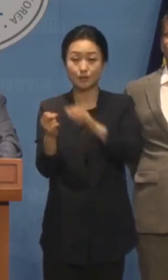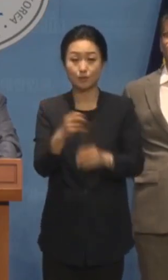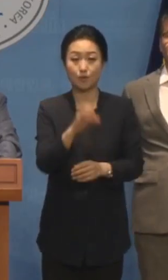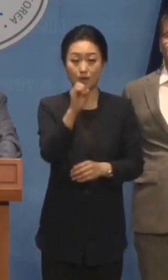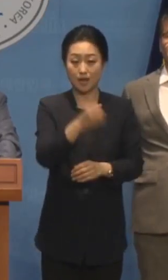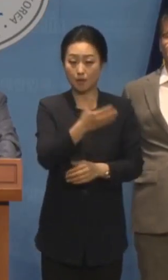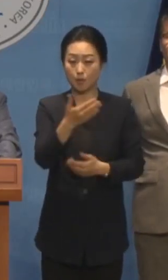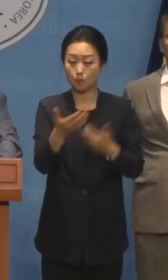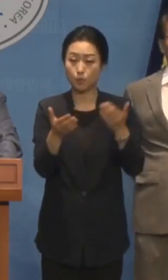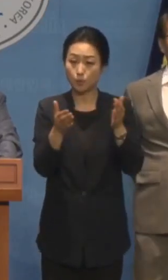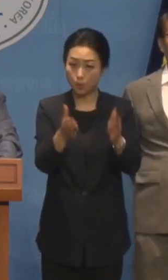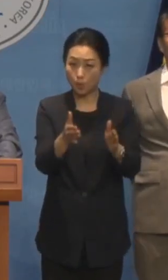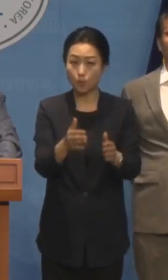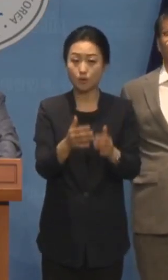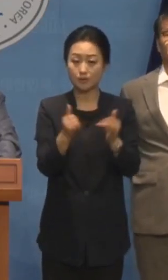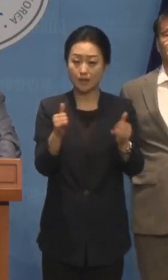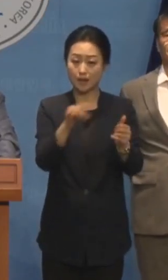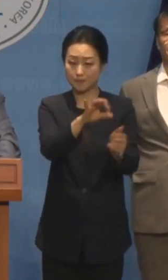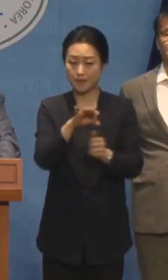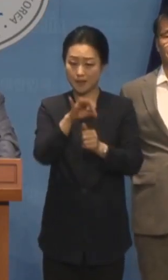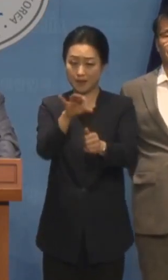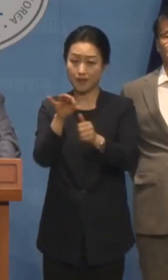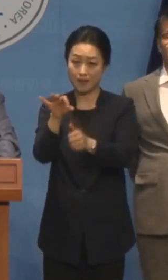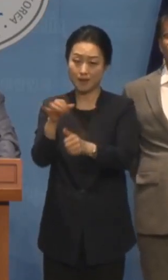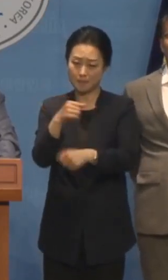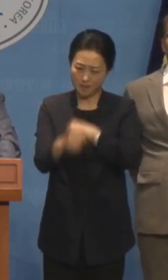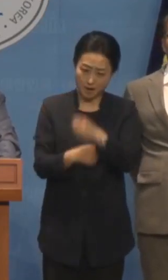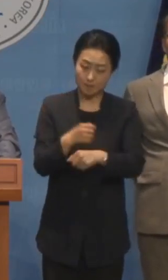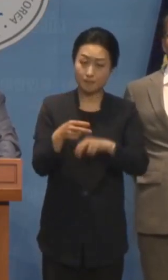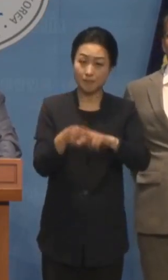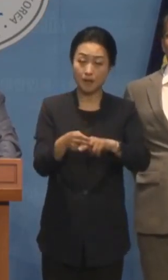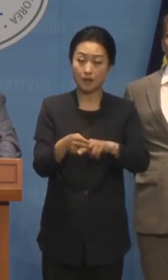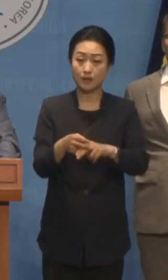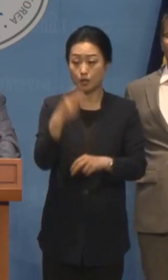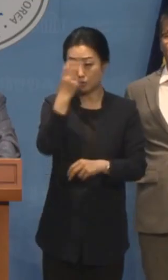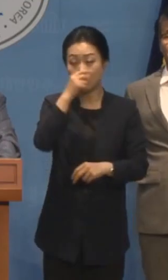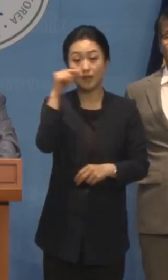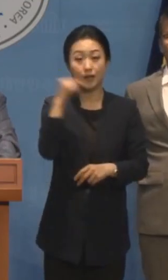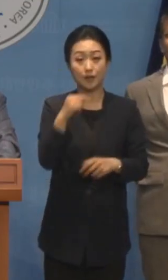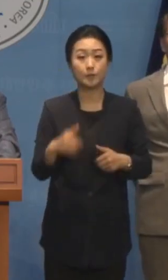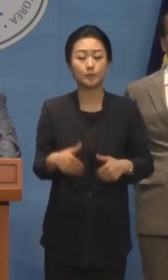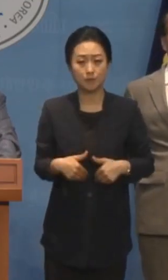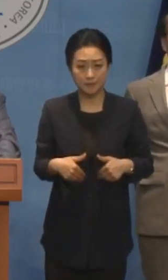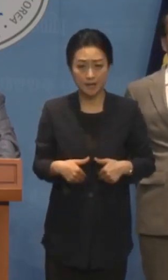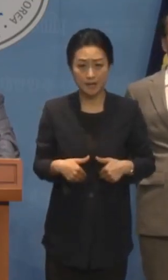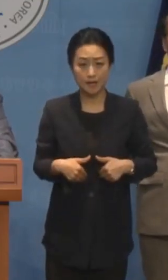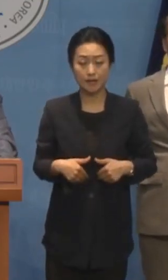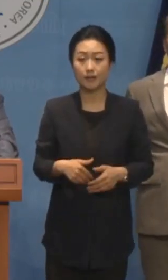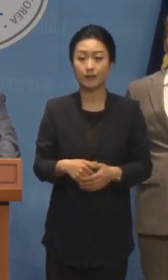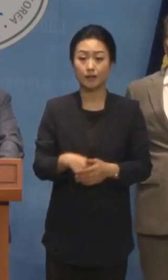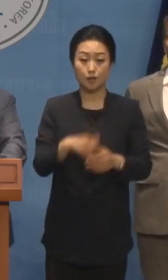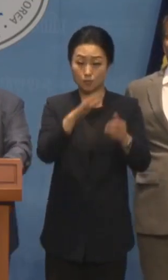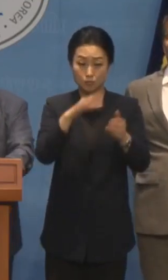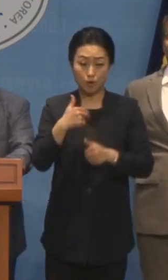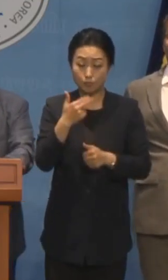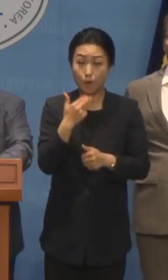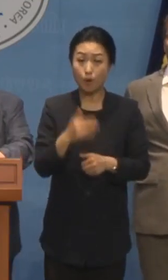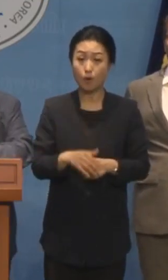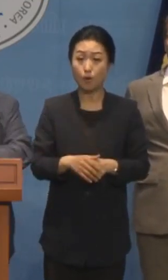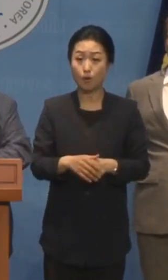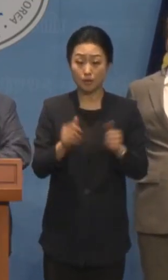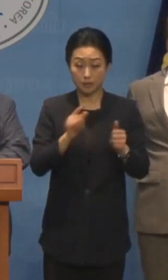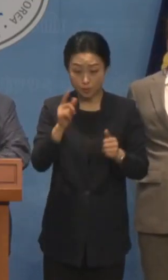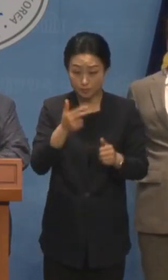고속도로, 인사개입 문제, 이거 정말 제대로 수사해야 되는 거 아닙니까? 소환조차 못하고